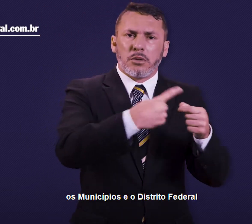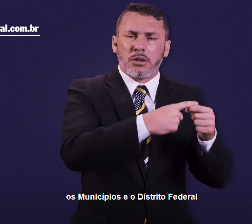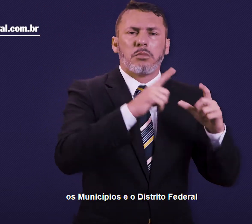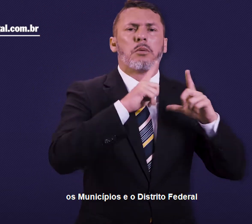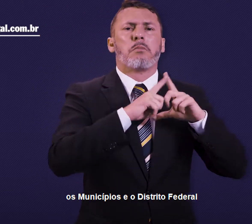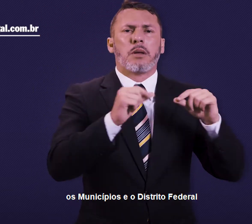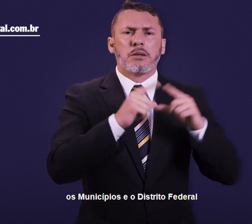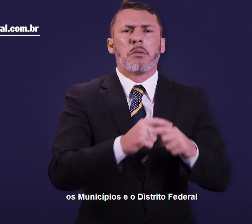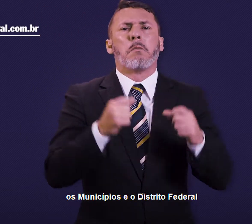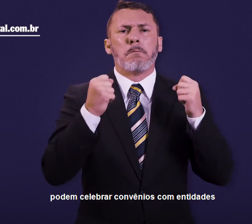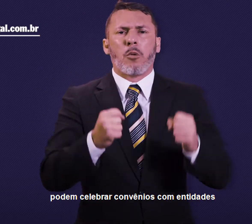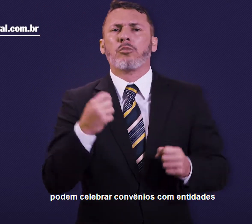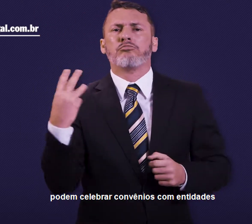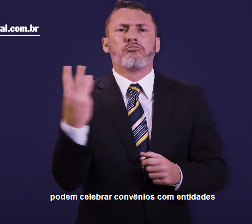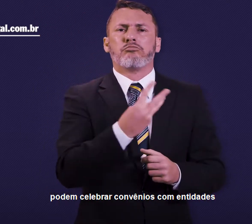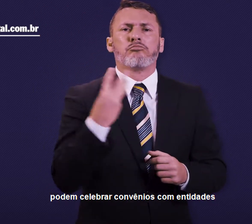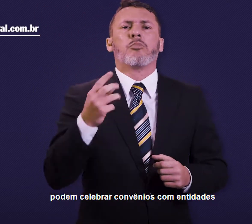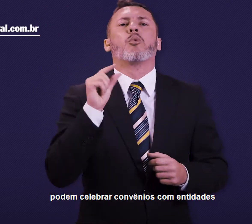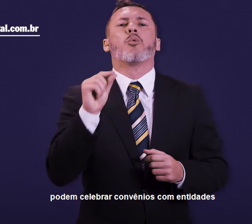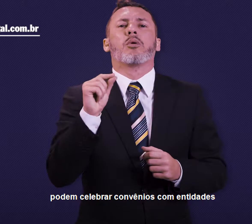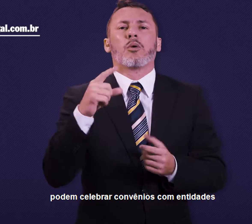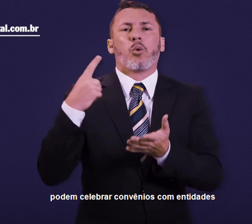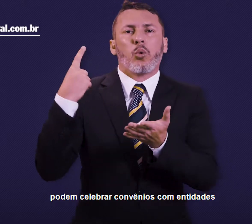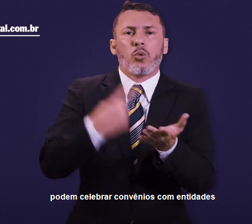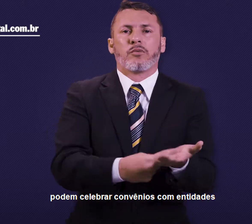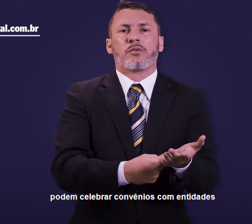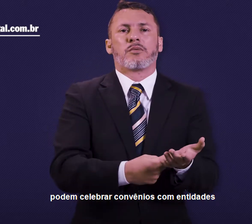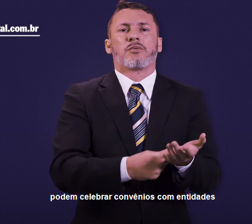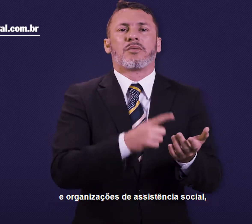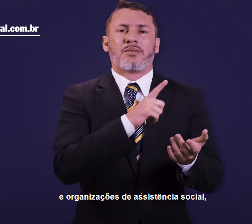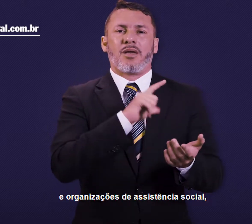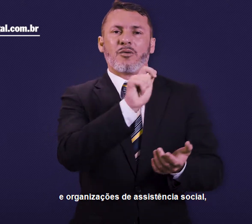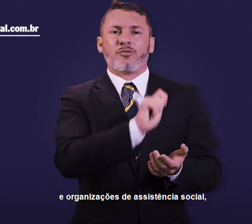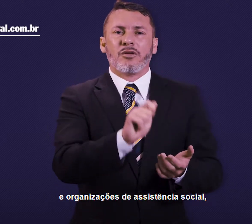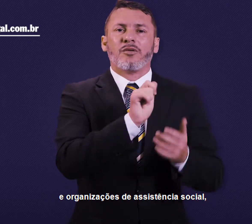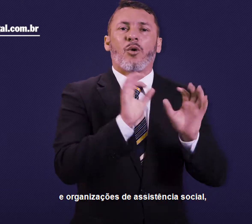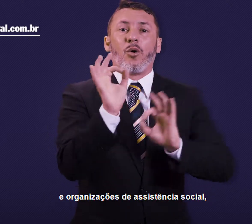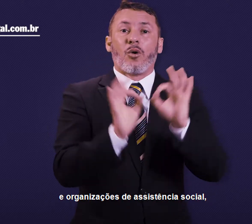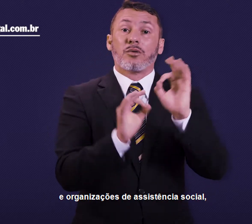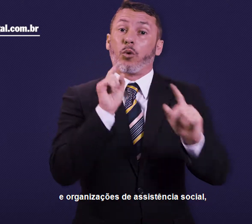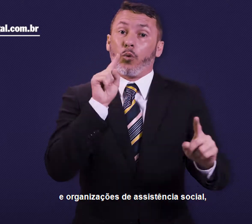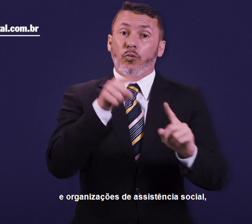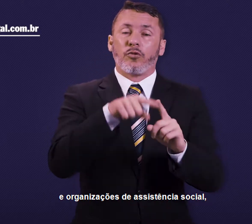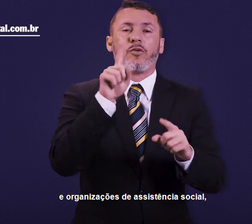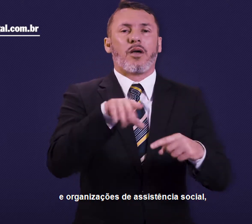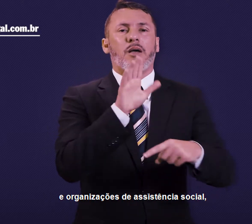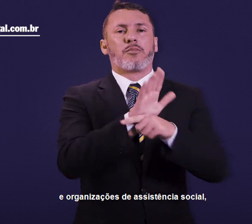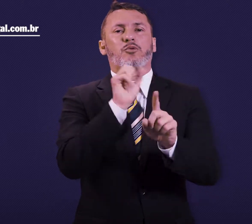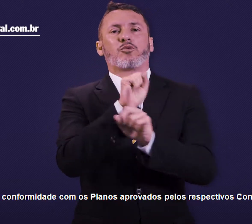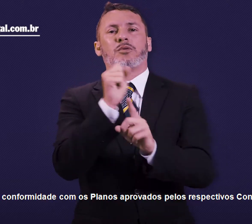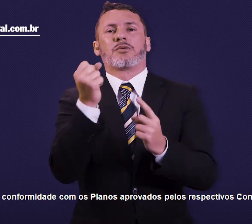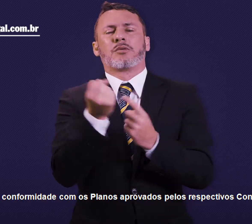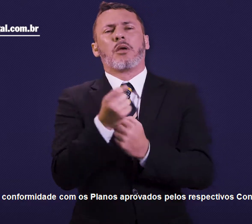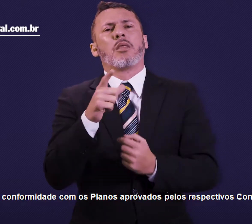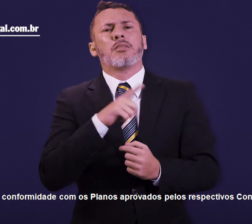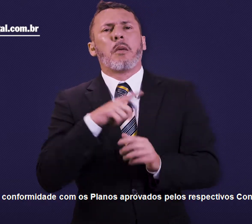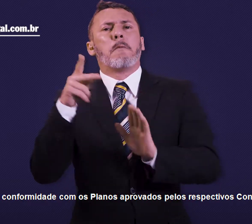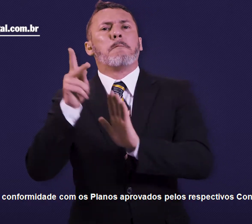o Distrito Federal podem celebrar convênios com entidades e organizações de assistência social em conformidade com os